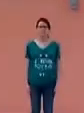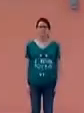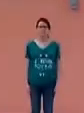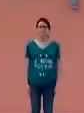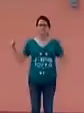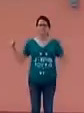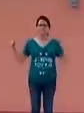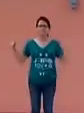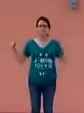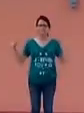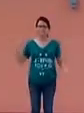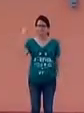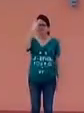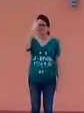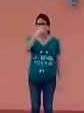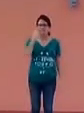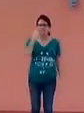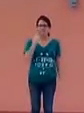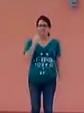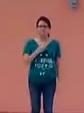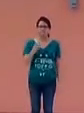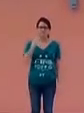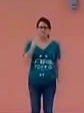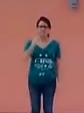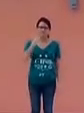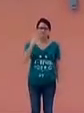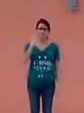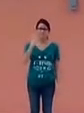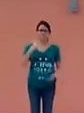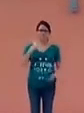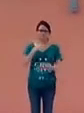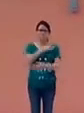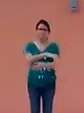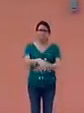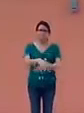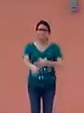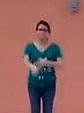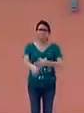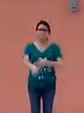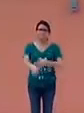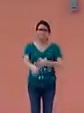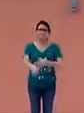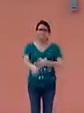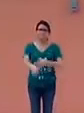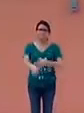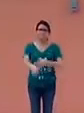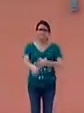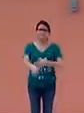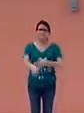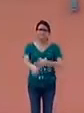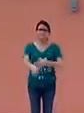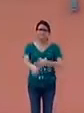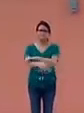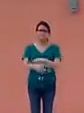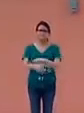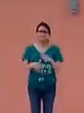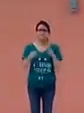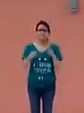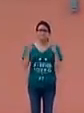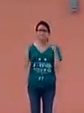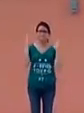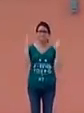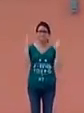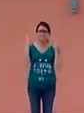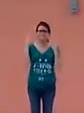las señas, pues toda esa documentación de qué características debe tener un lenguaje de señas, y dentro de ella pruebas de umbrales